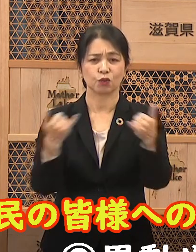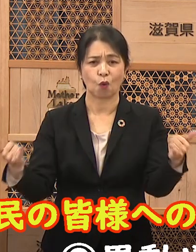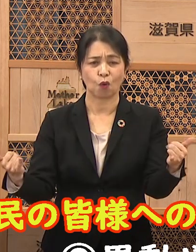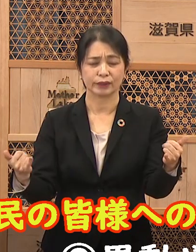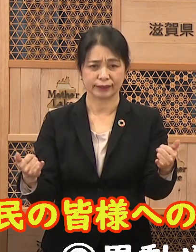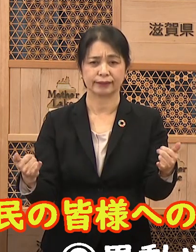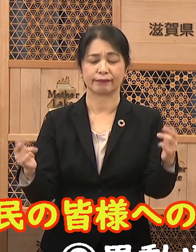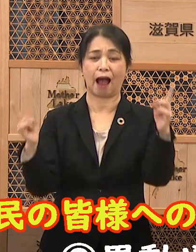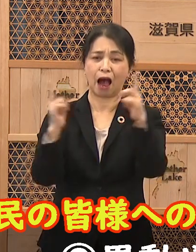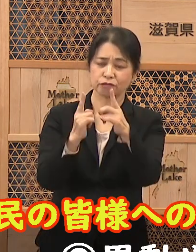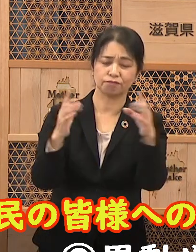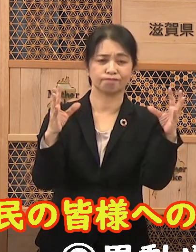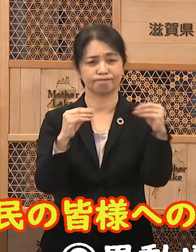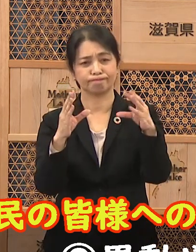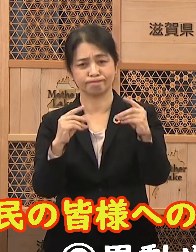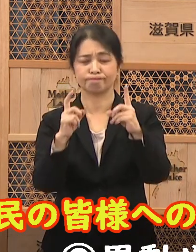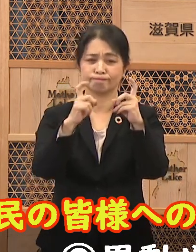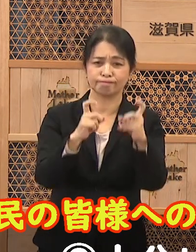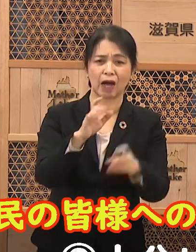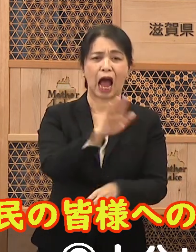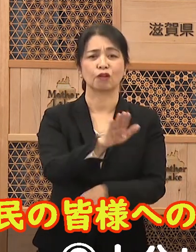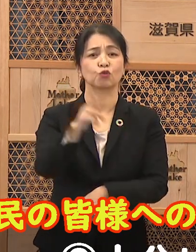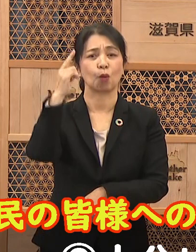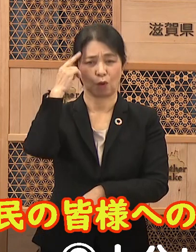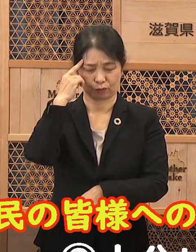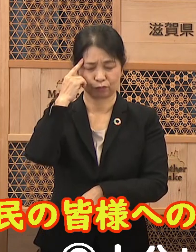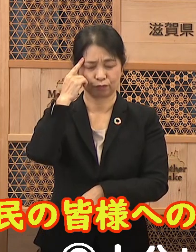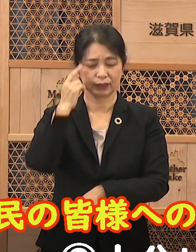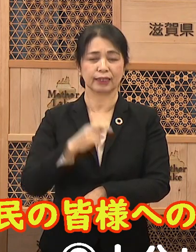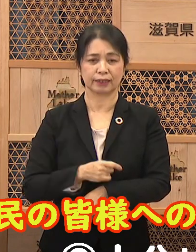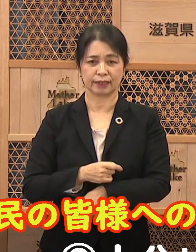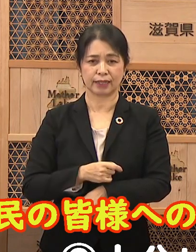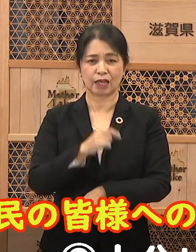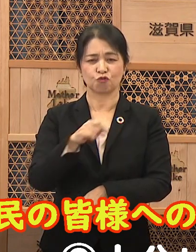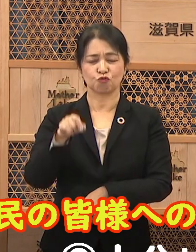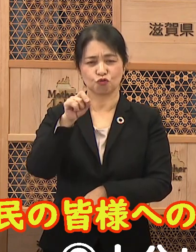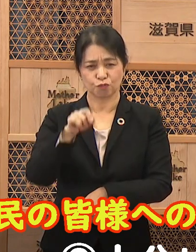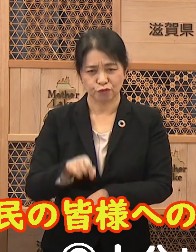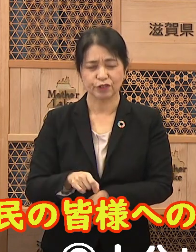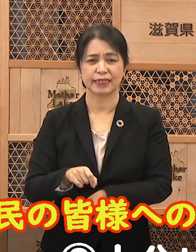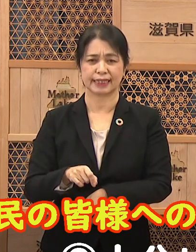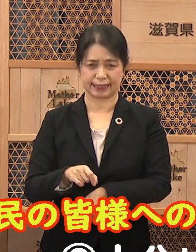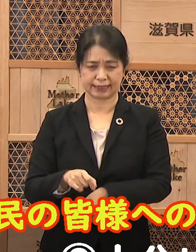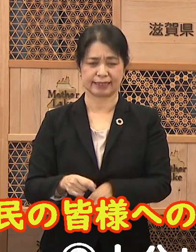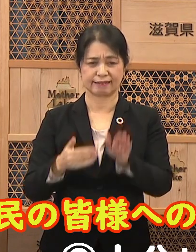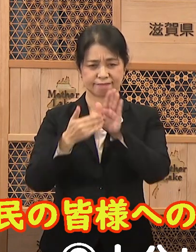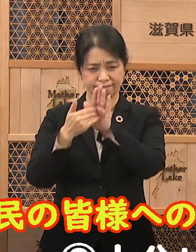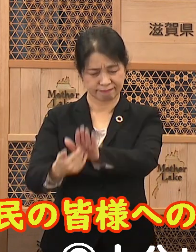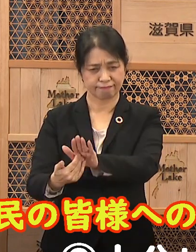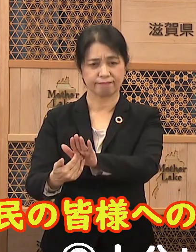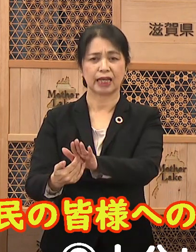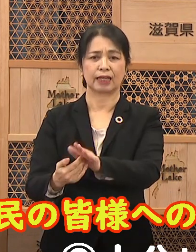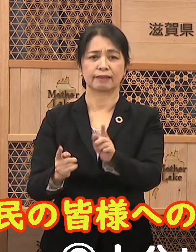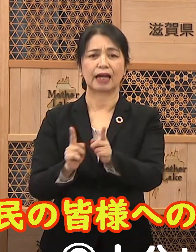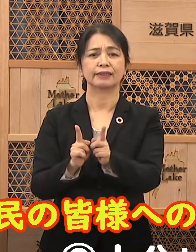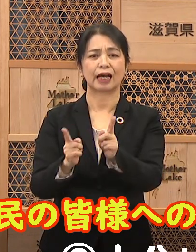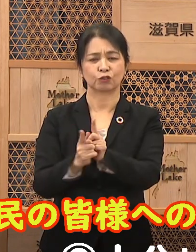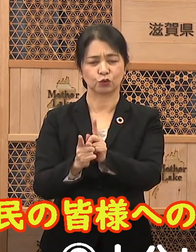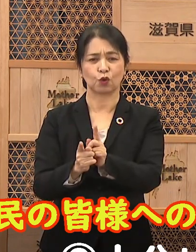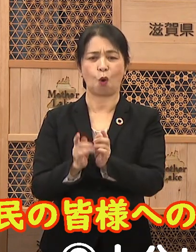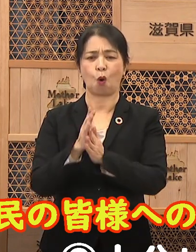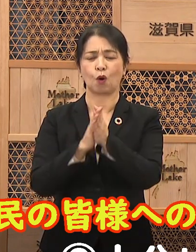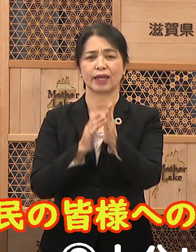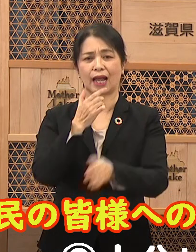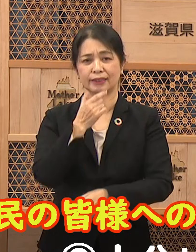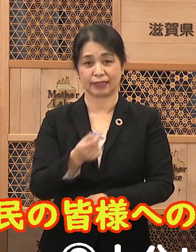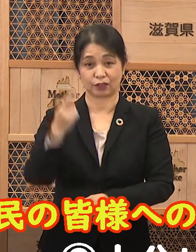談や接触等の機会も増えると思いますので、十分に感染対策を徹底していただきますように、改めてお願い